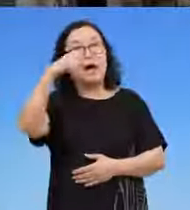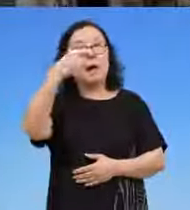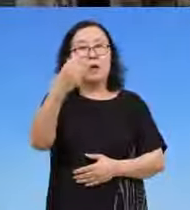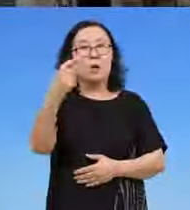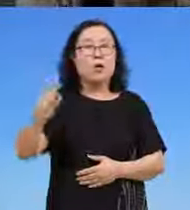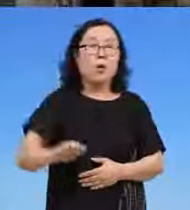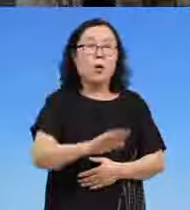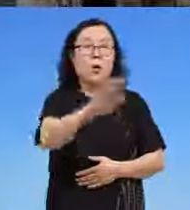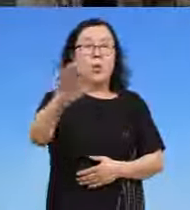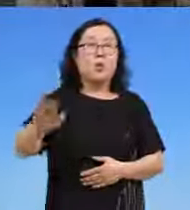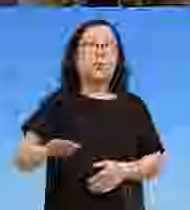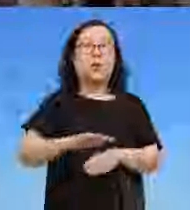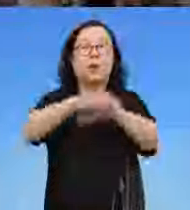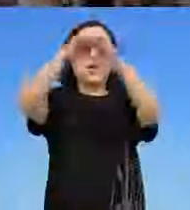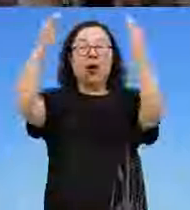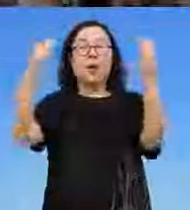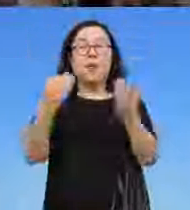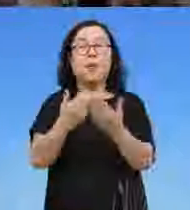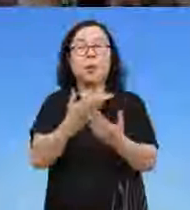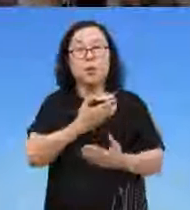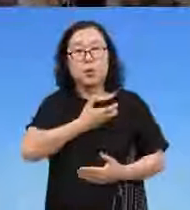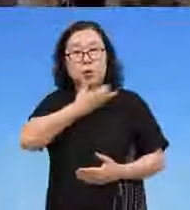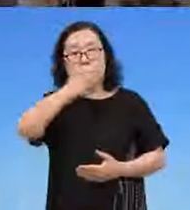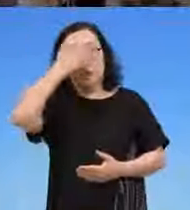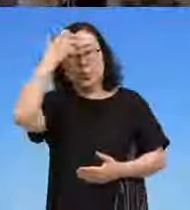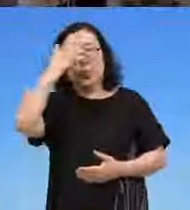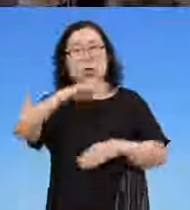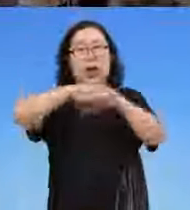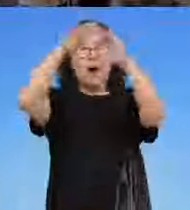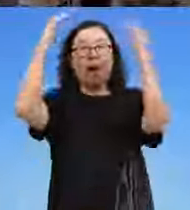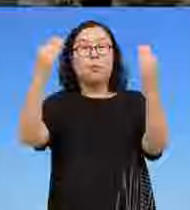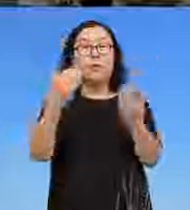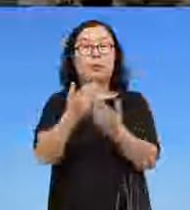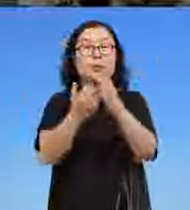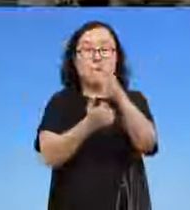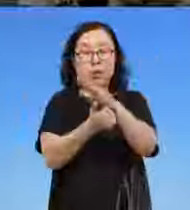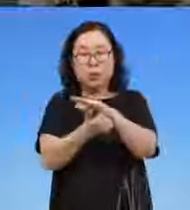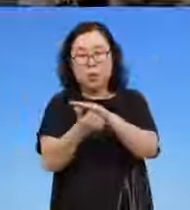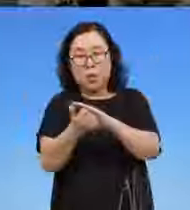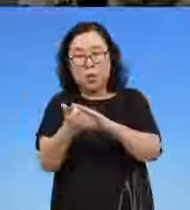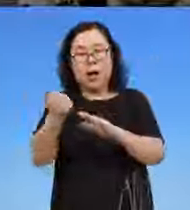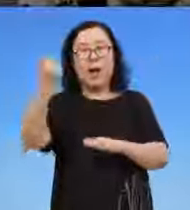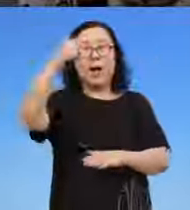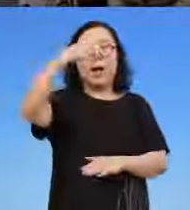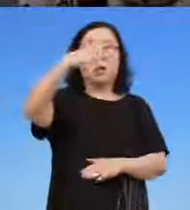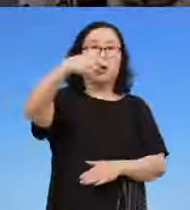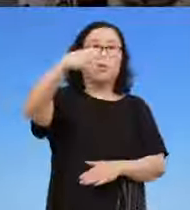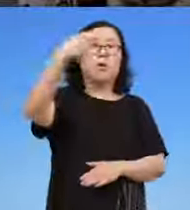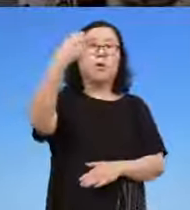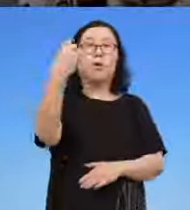생각도 우리의 모든 꿈과 모든 소망도